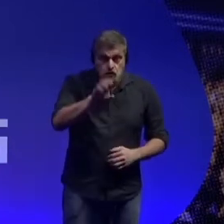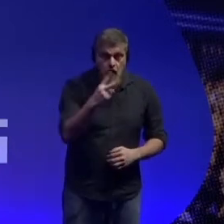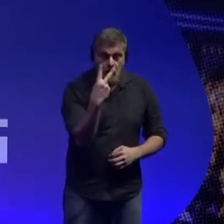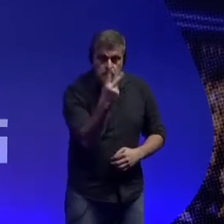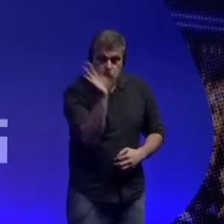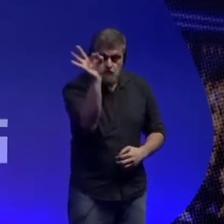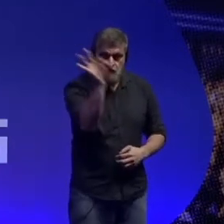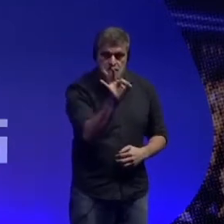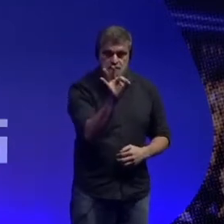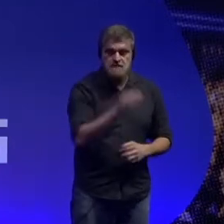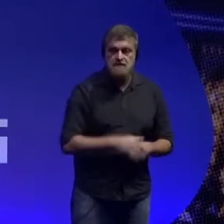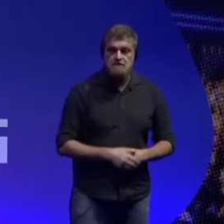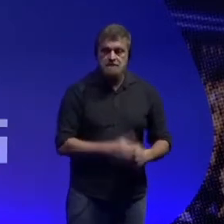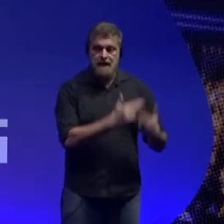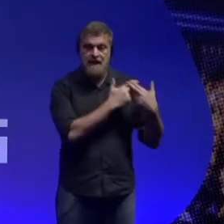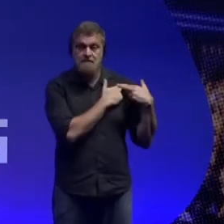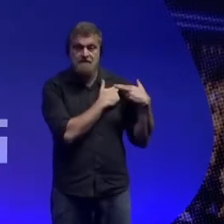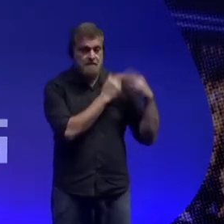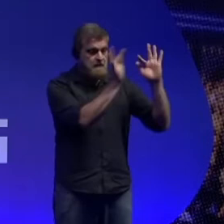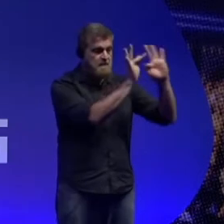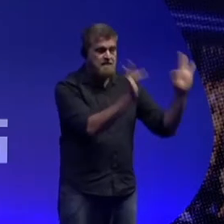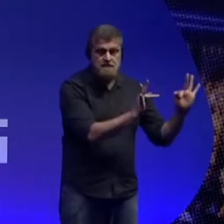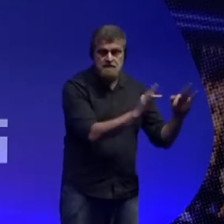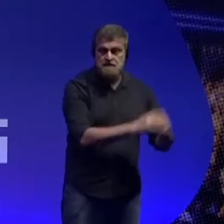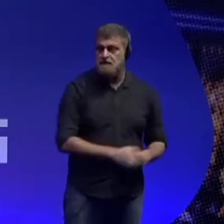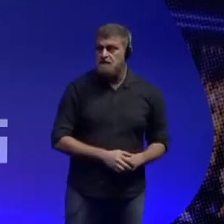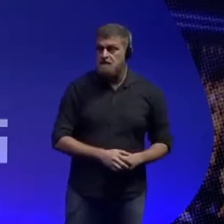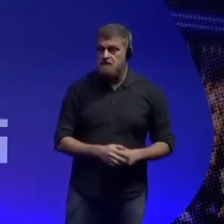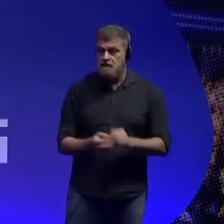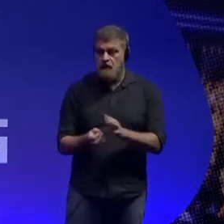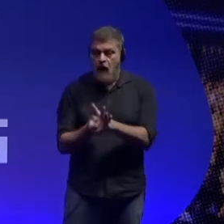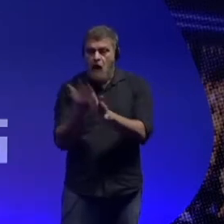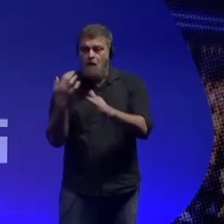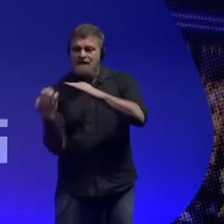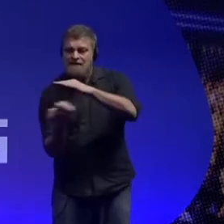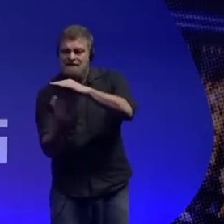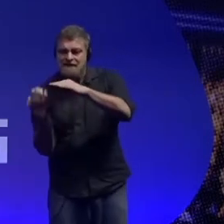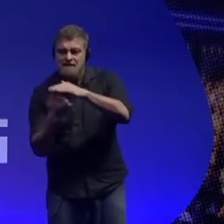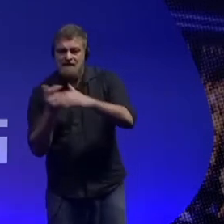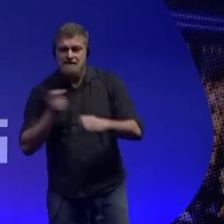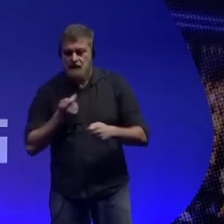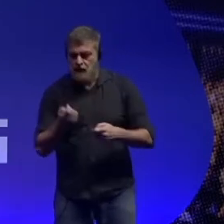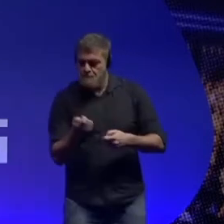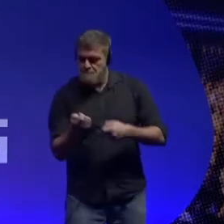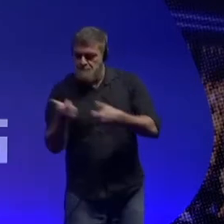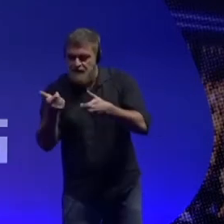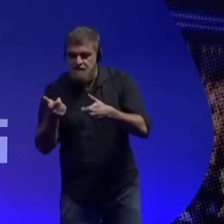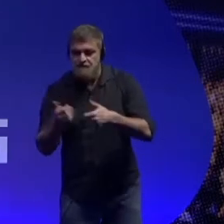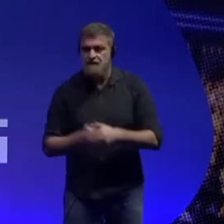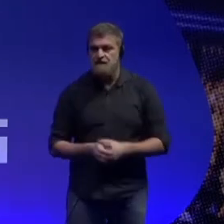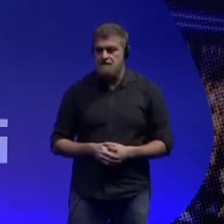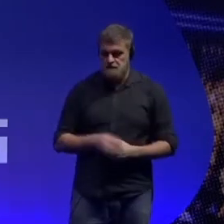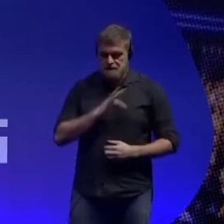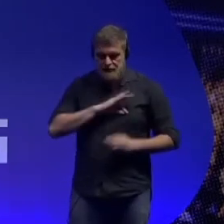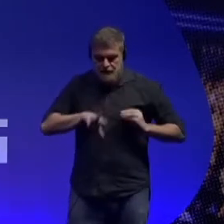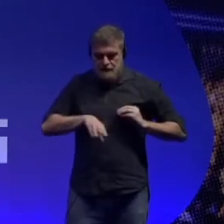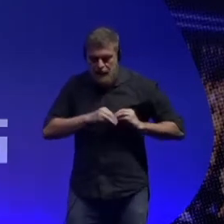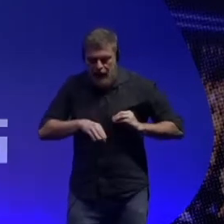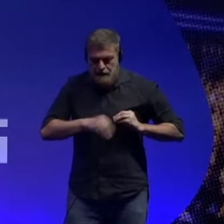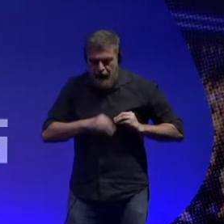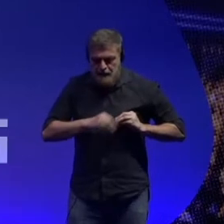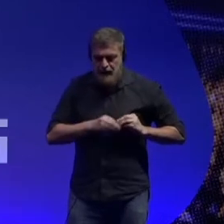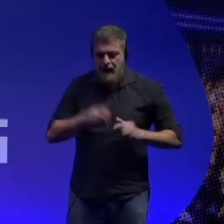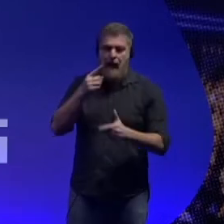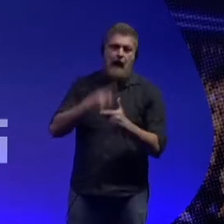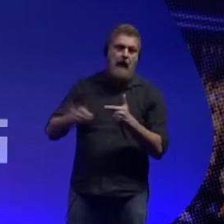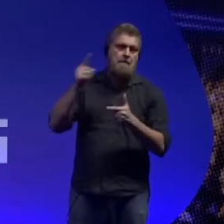2%. Então não é o principal motivo, né? Quantas empresas tentam jogar dinheiro, benefício e outras coisas nesse problema?